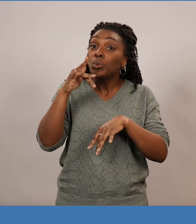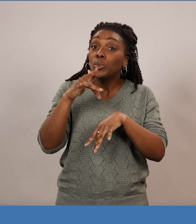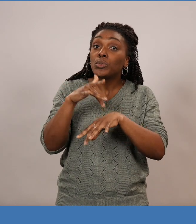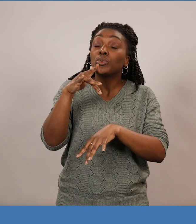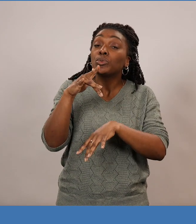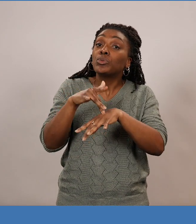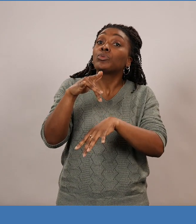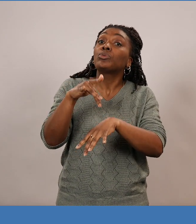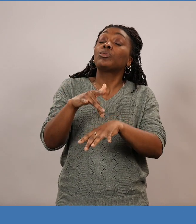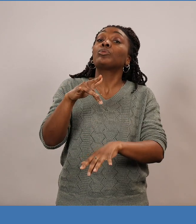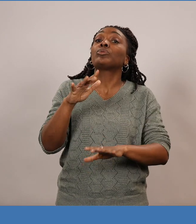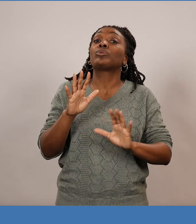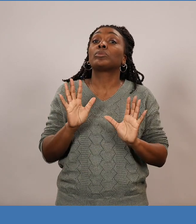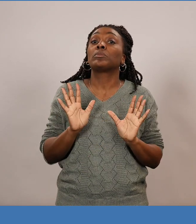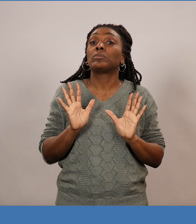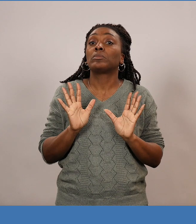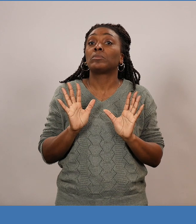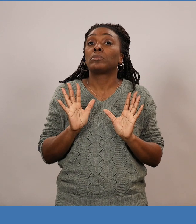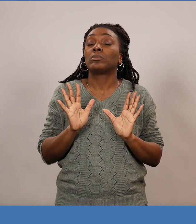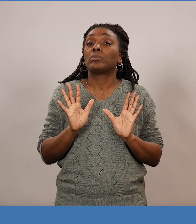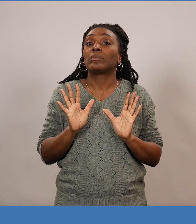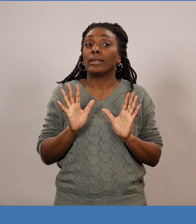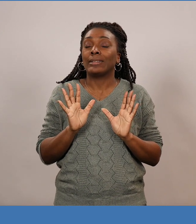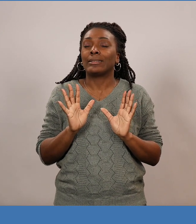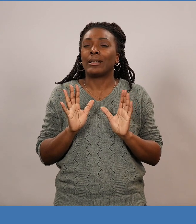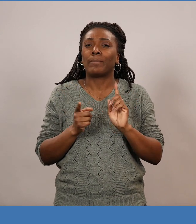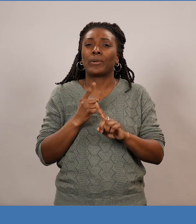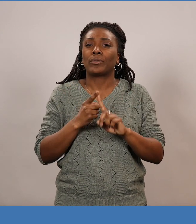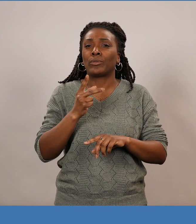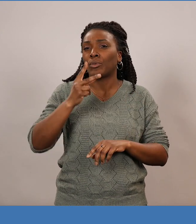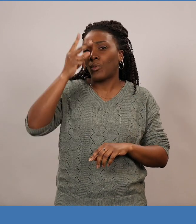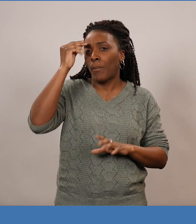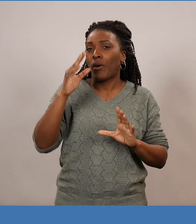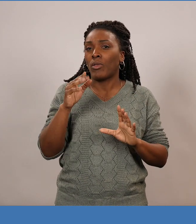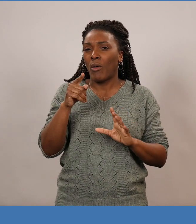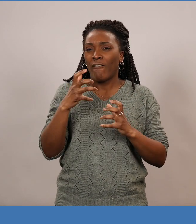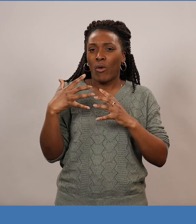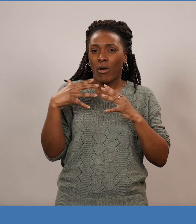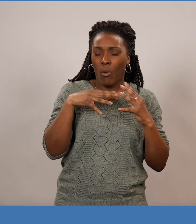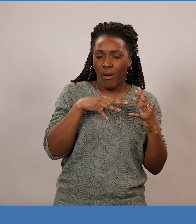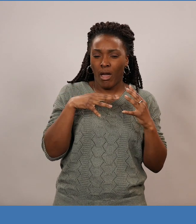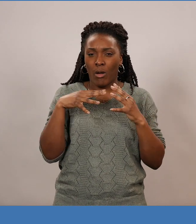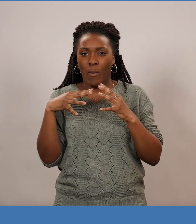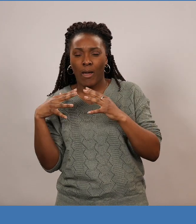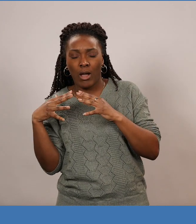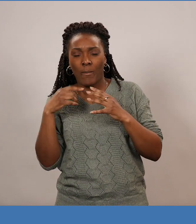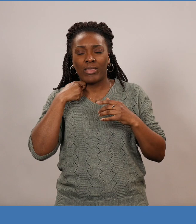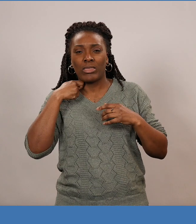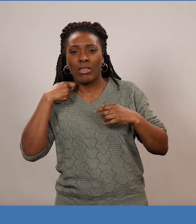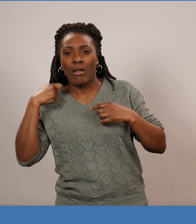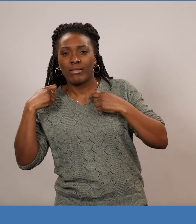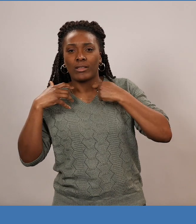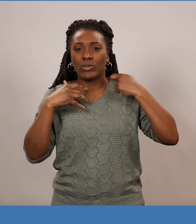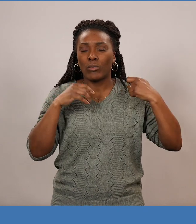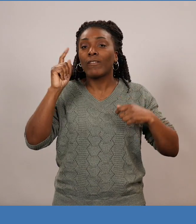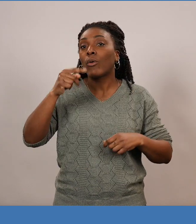fait face à cela. Et il est important de comprendre que, alors que nous voulons affronter la tentation, il est important de comprendre ce qu'est